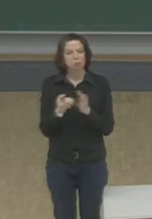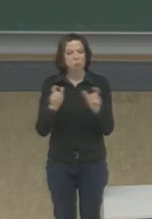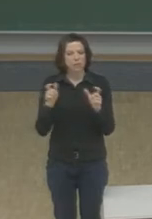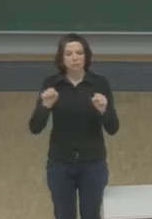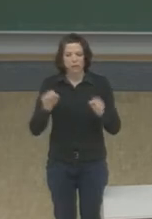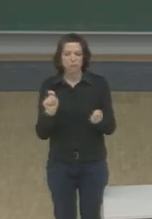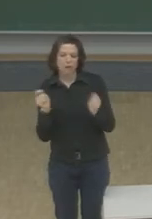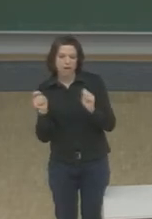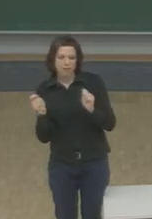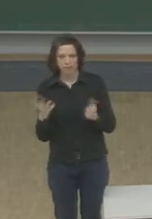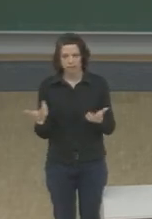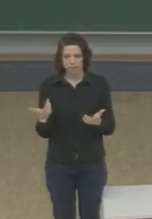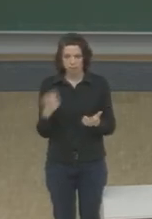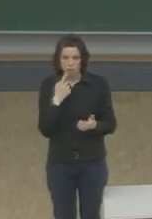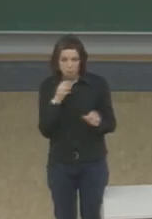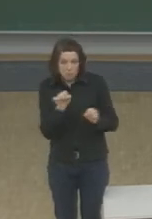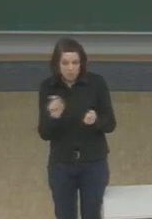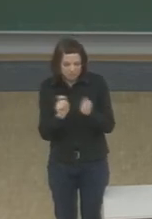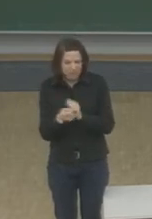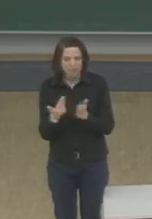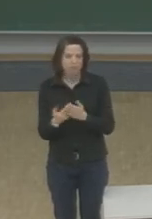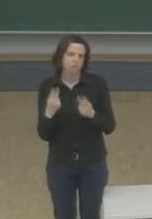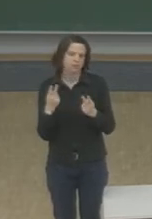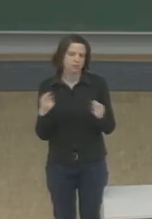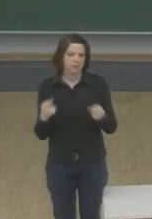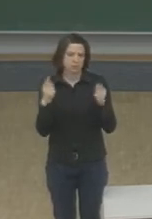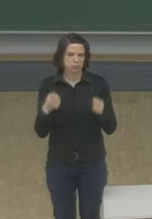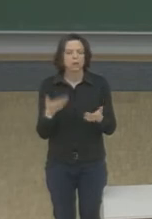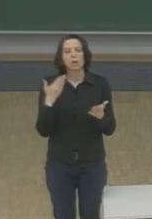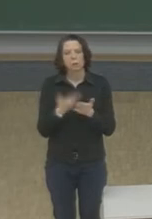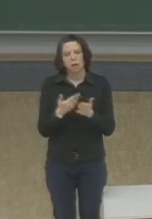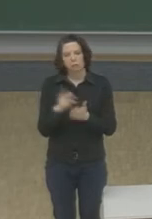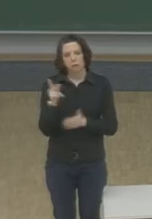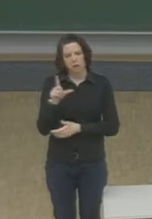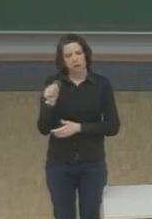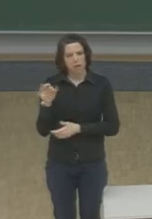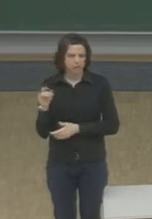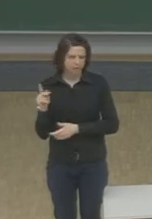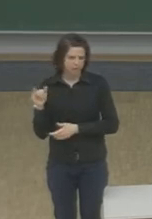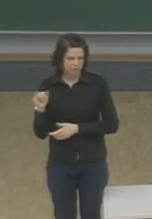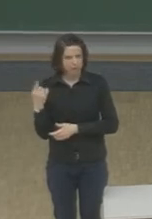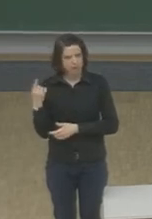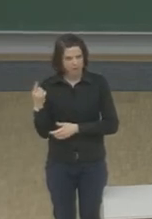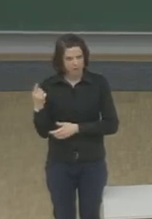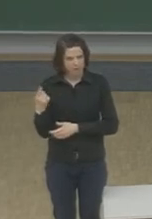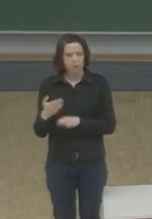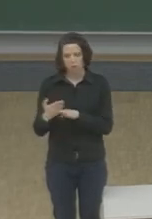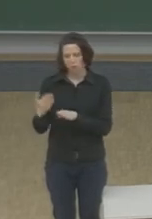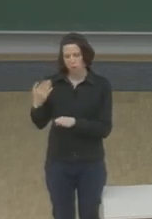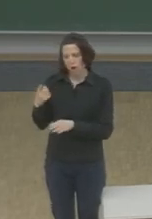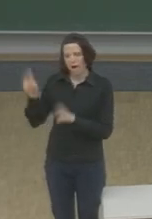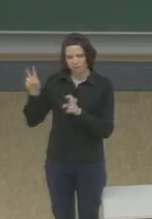zu befragen ist. So hält etwa Klafki schon für den anfangs bereits erwähnten Erich Weniger